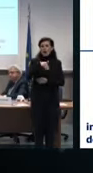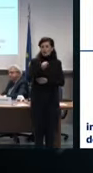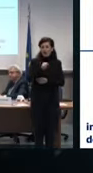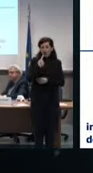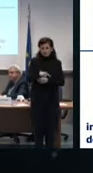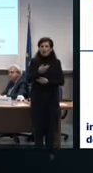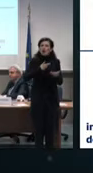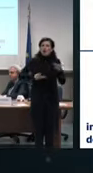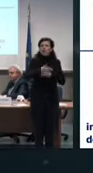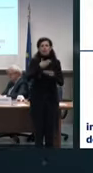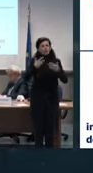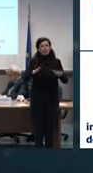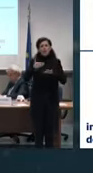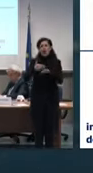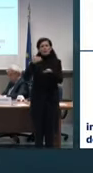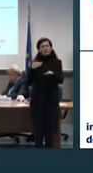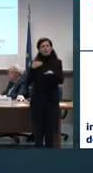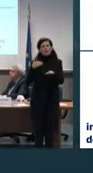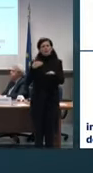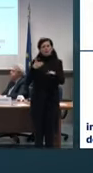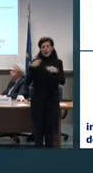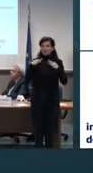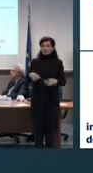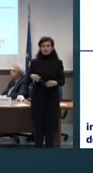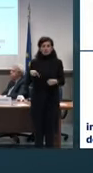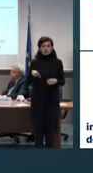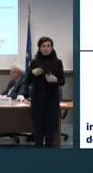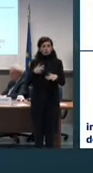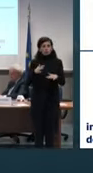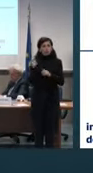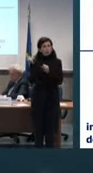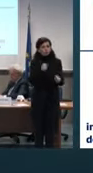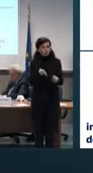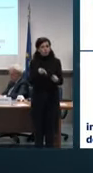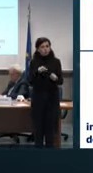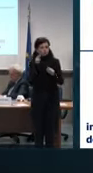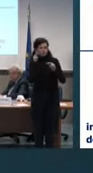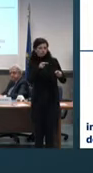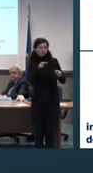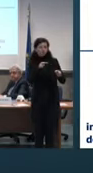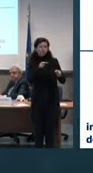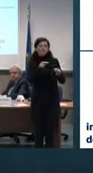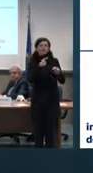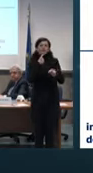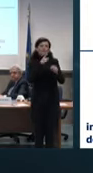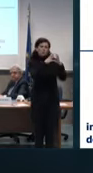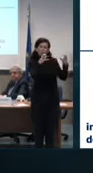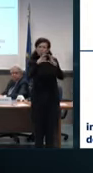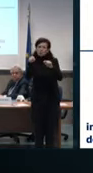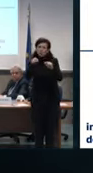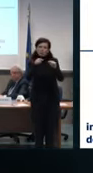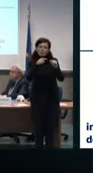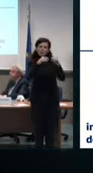una collaborazione che nasceva dapprima proprio per l'attenzione che questa istituzione che tutto il nostro paese pone a questo tipo di strutture e